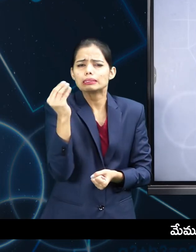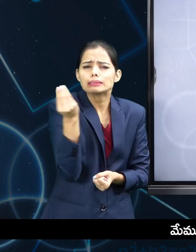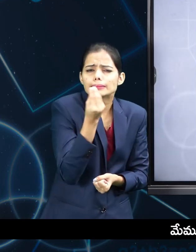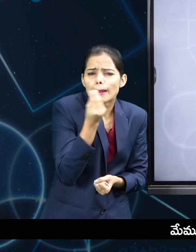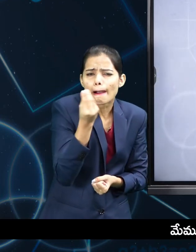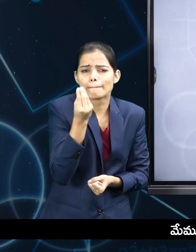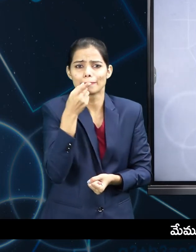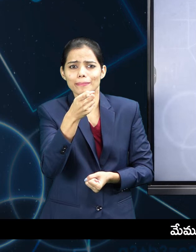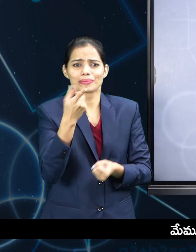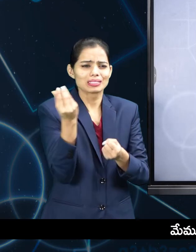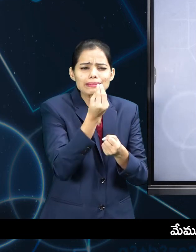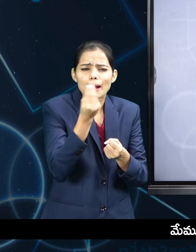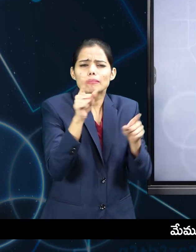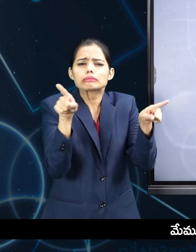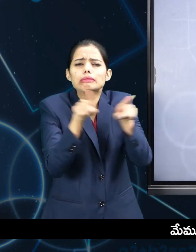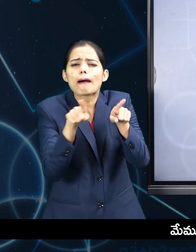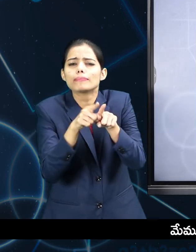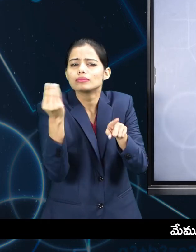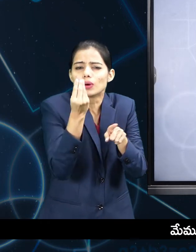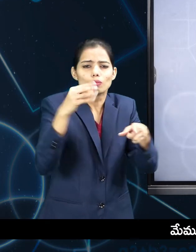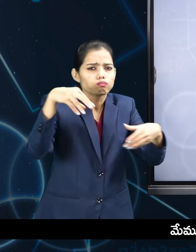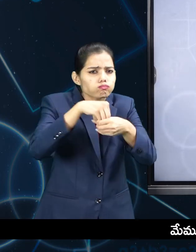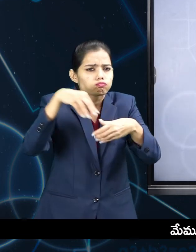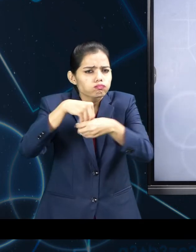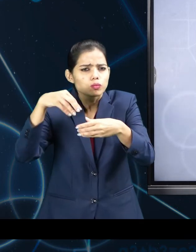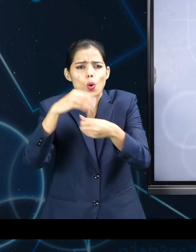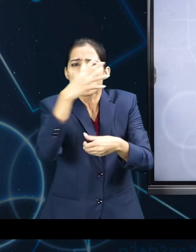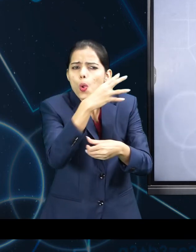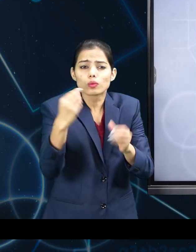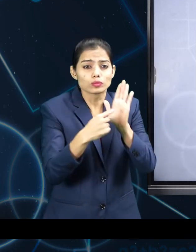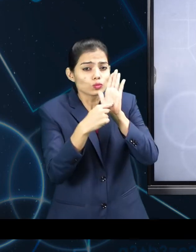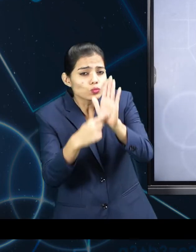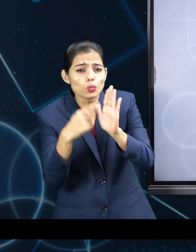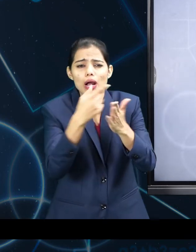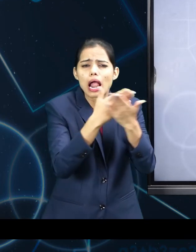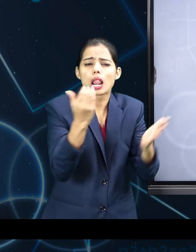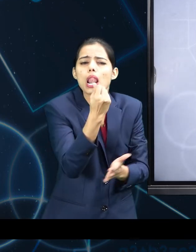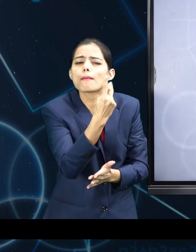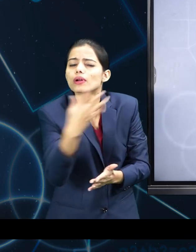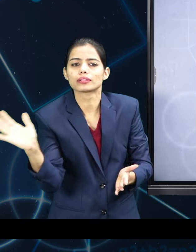కొన్ని అనుకూలమైన యూనిట్లను ఎంచుకోవాలి మరియు ఈ సంఖ్యలను సూచించాలి.